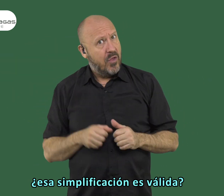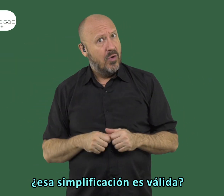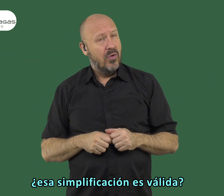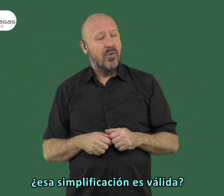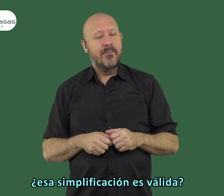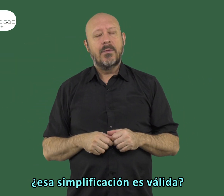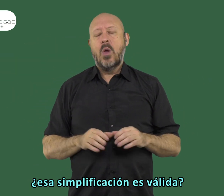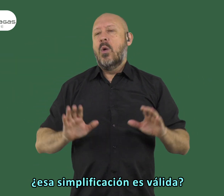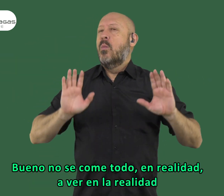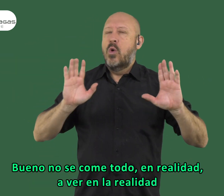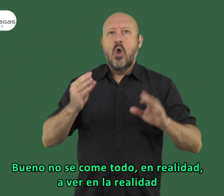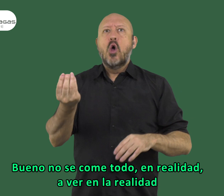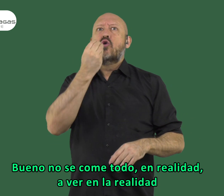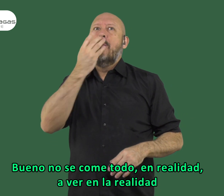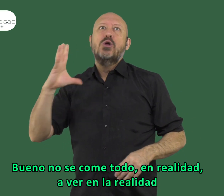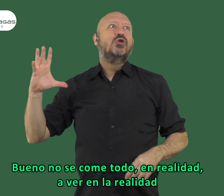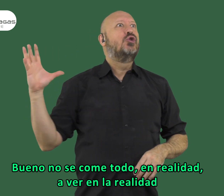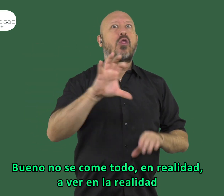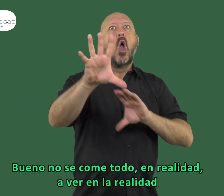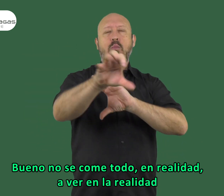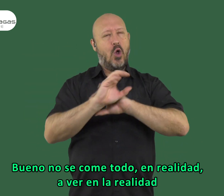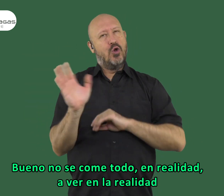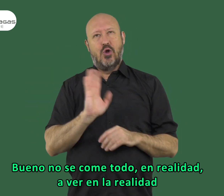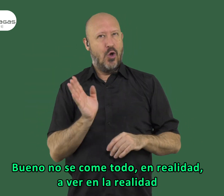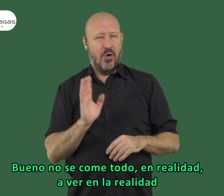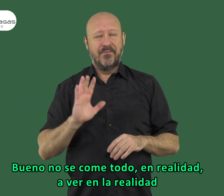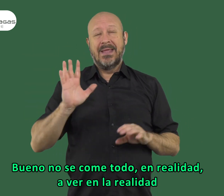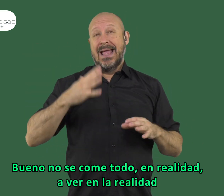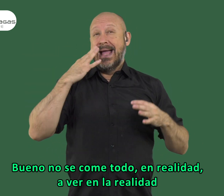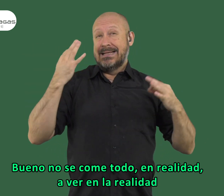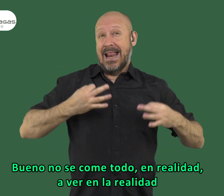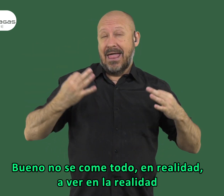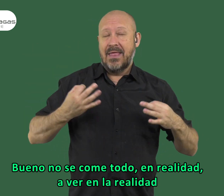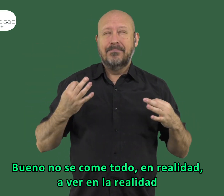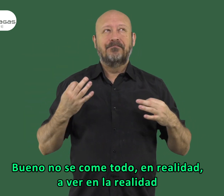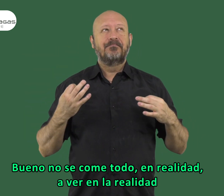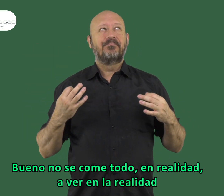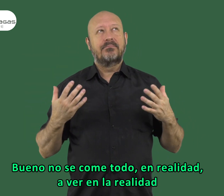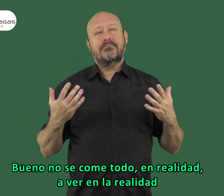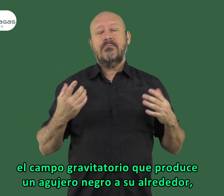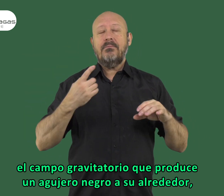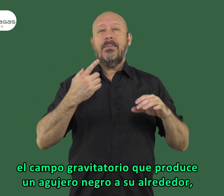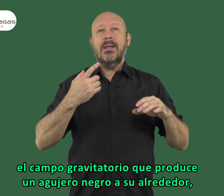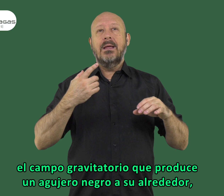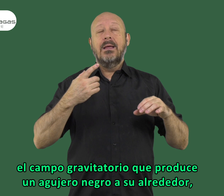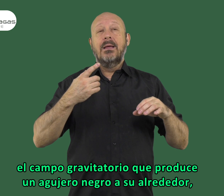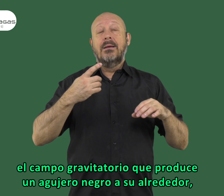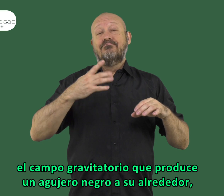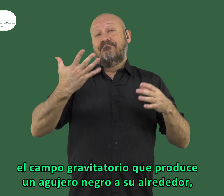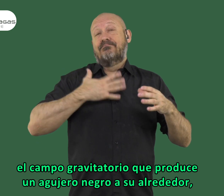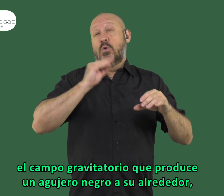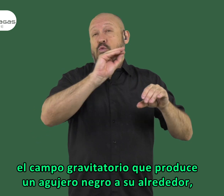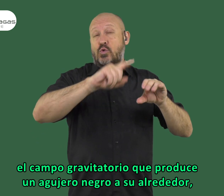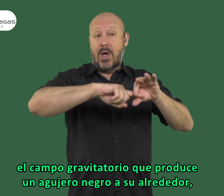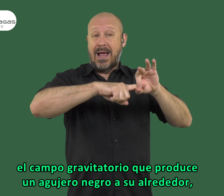simplificación es válida? Bueno, no se come todo. En realidad, A ver, en realidad, el